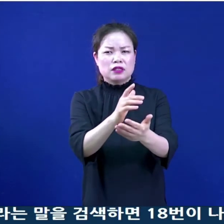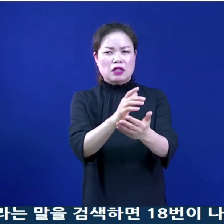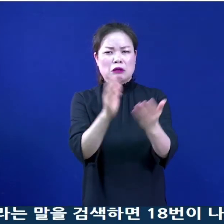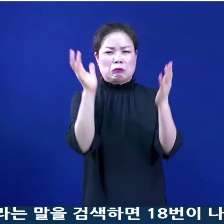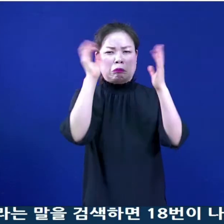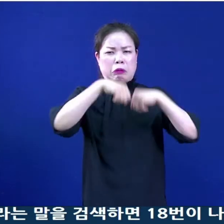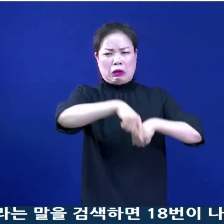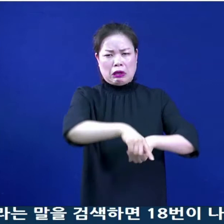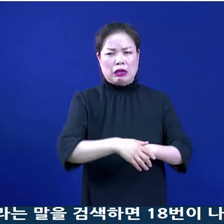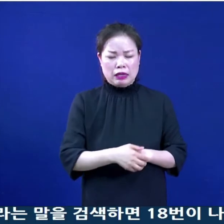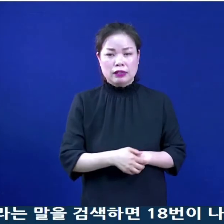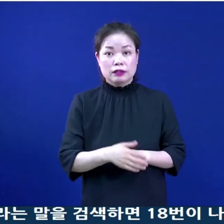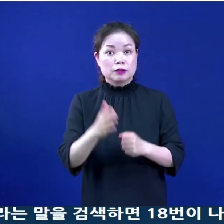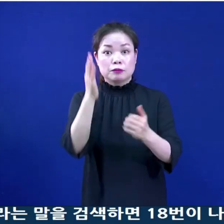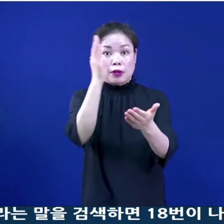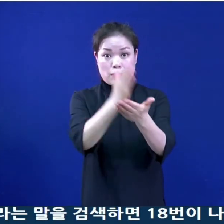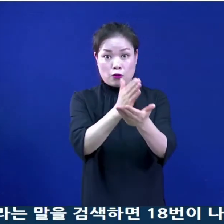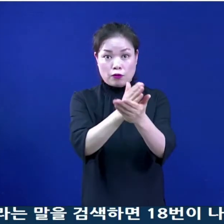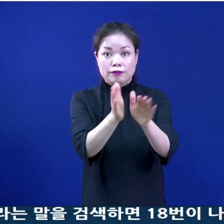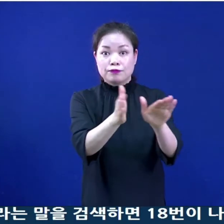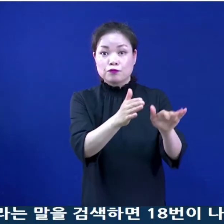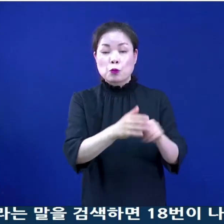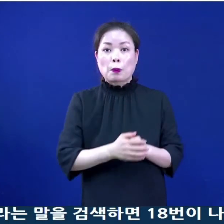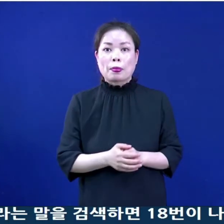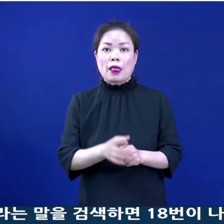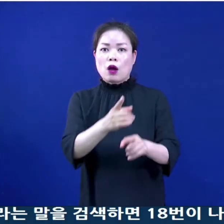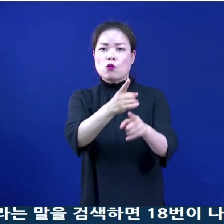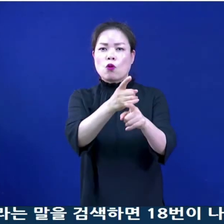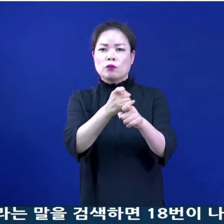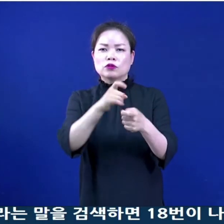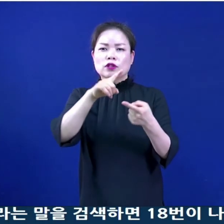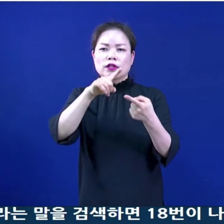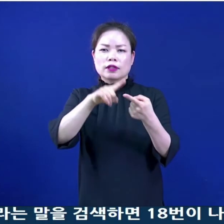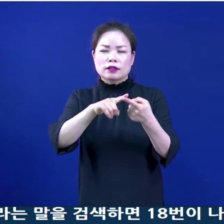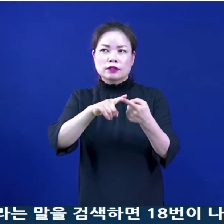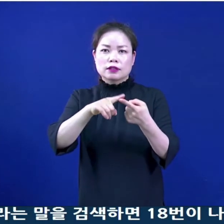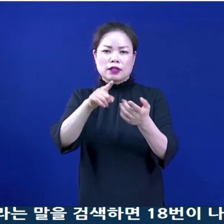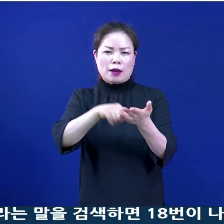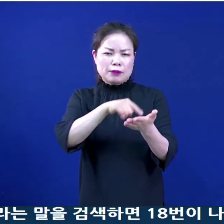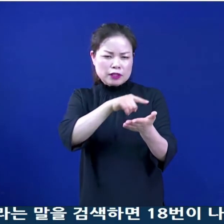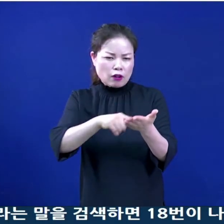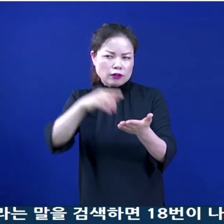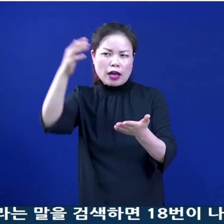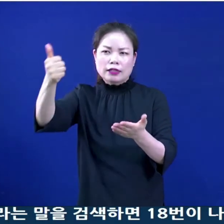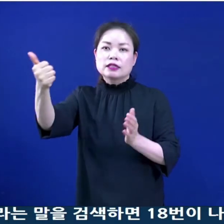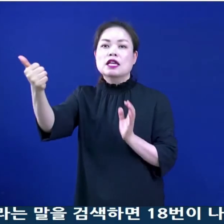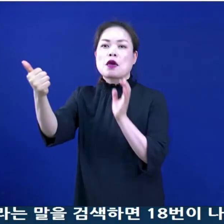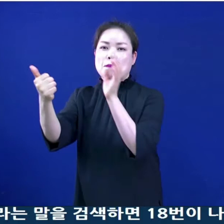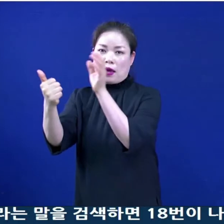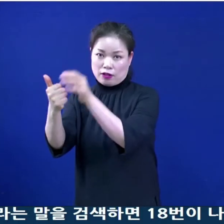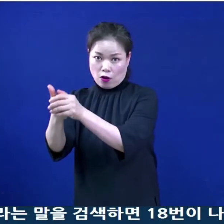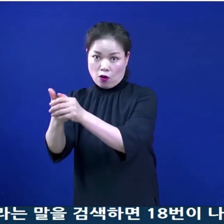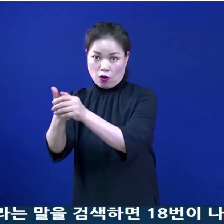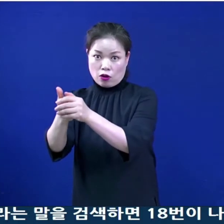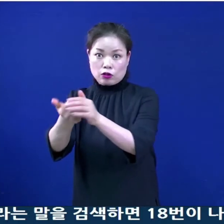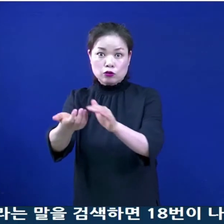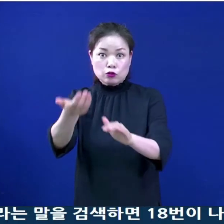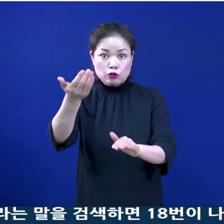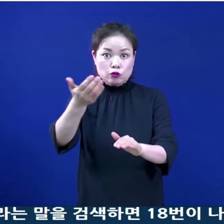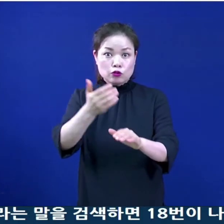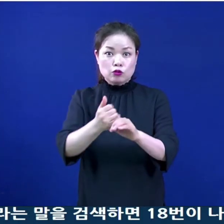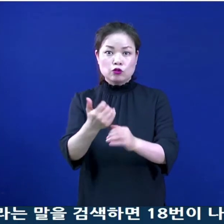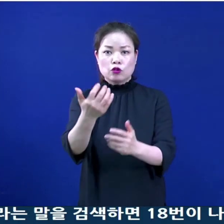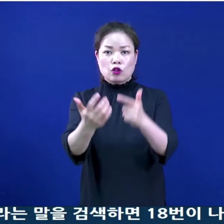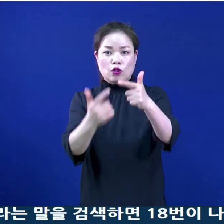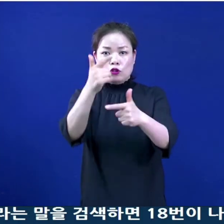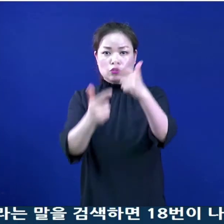망가져. 그러지 말고 그 원수 갚는 것은 하나님께 맡겨. 하나님께 맡기면 그 위에